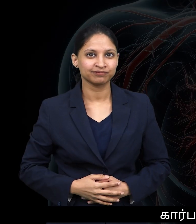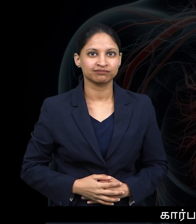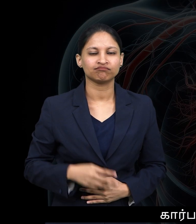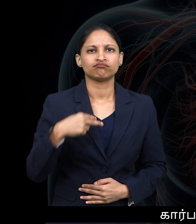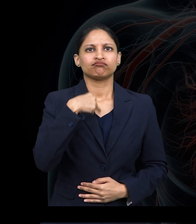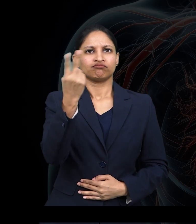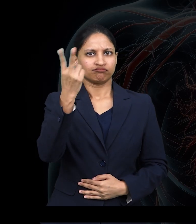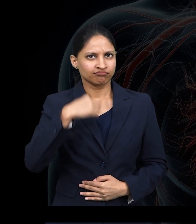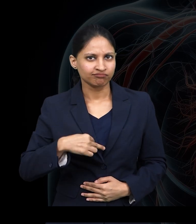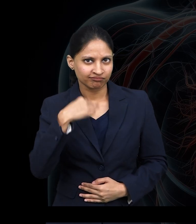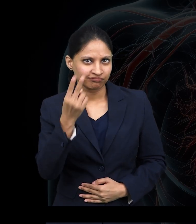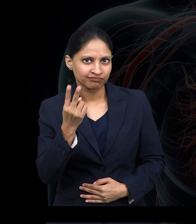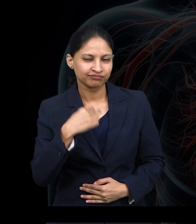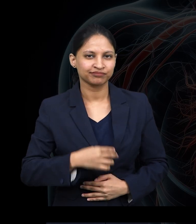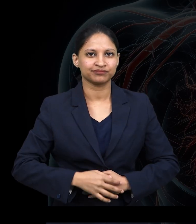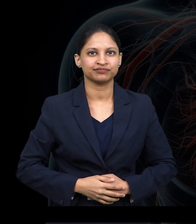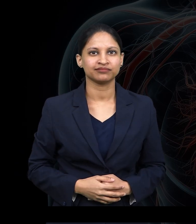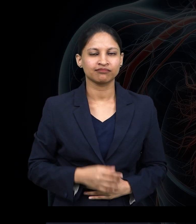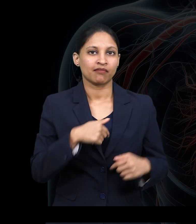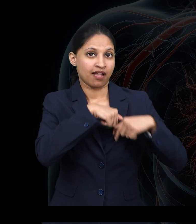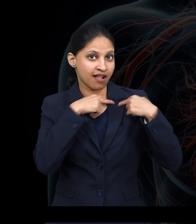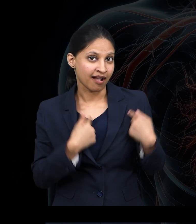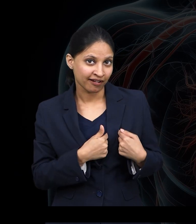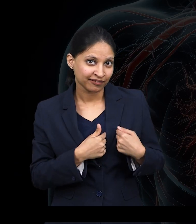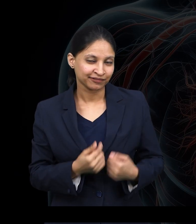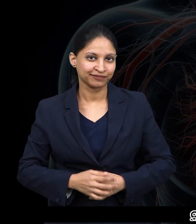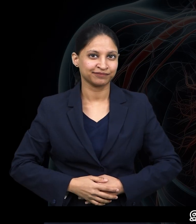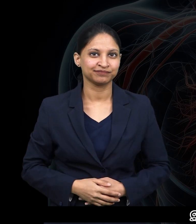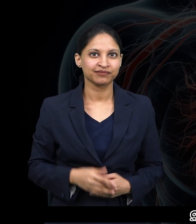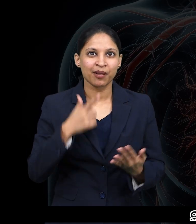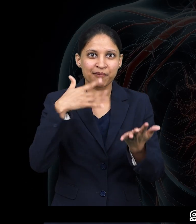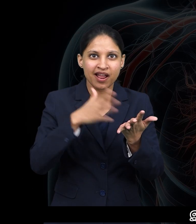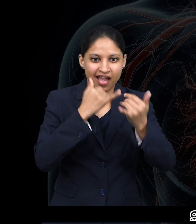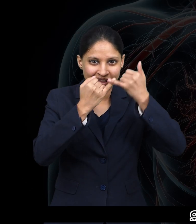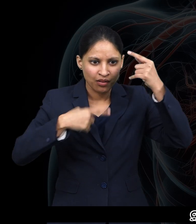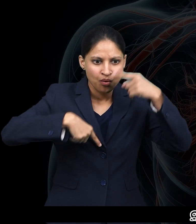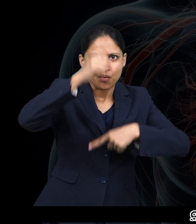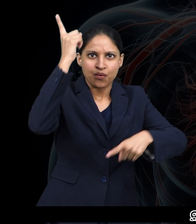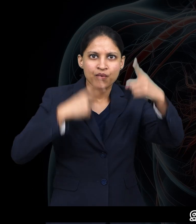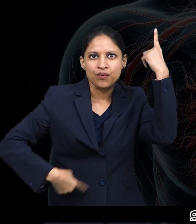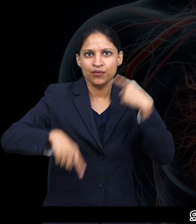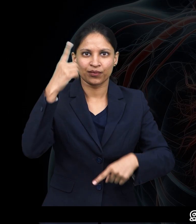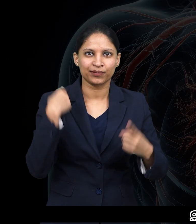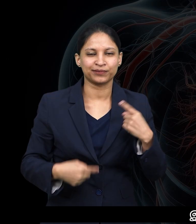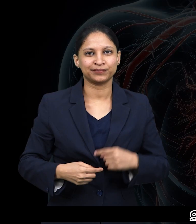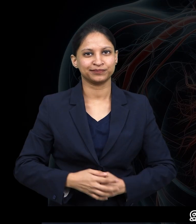ஆக்சைடு, சுவாசம், இதயம், இரத்த ஓட்டம்.